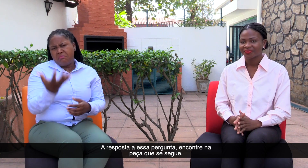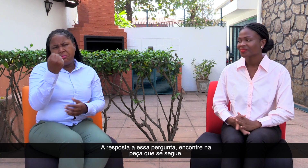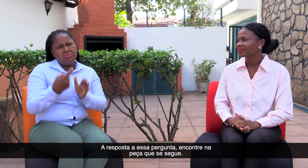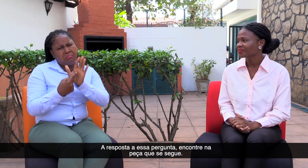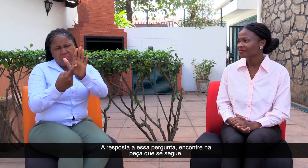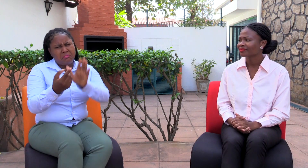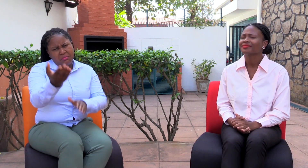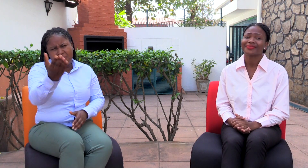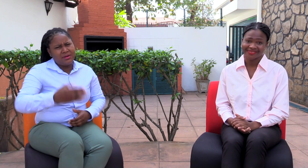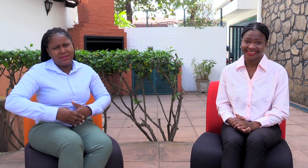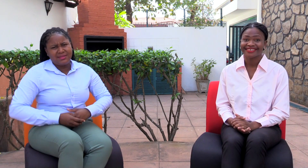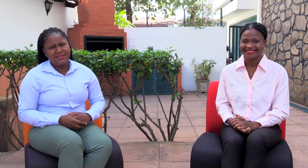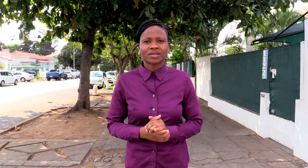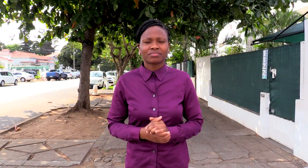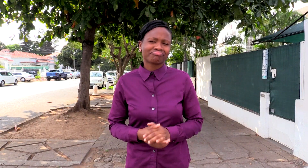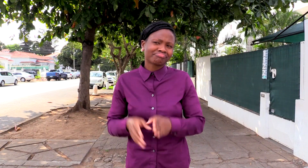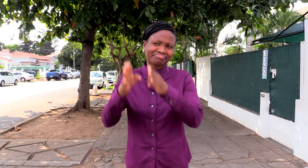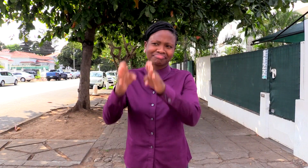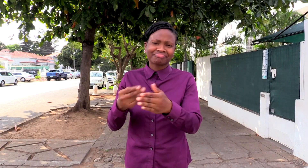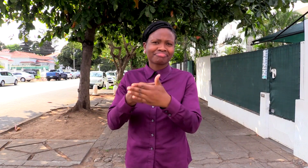que se segue.